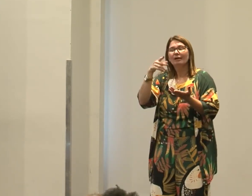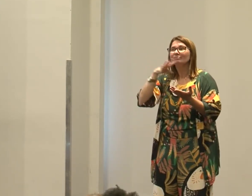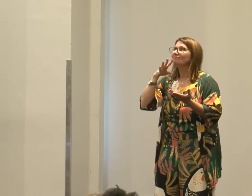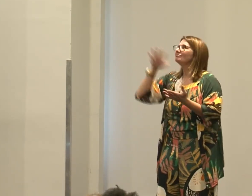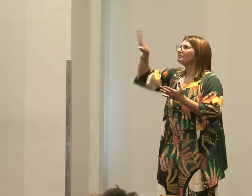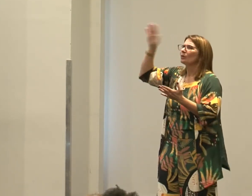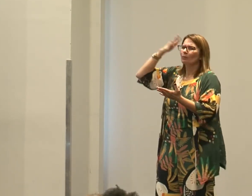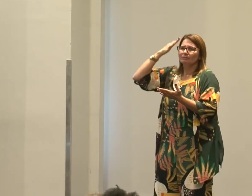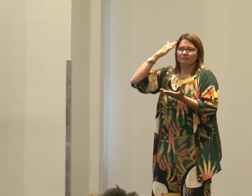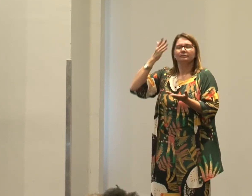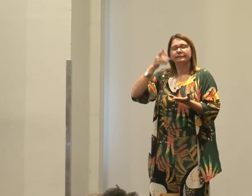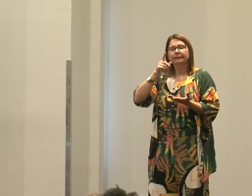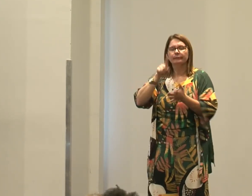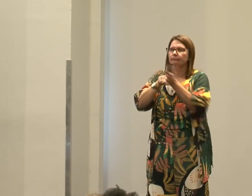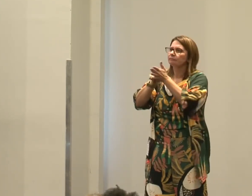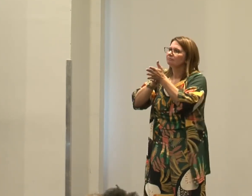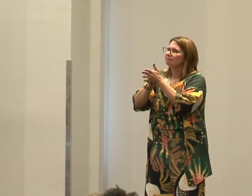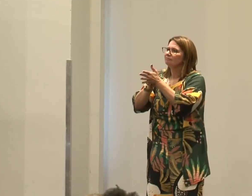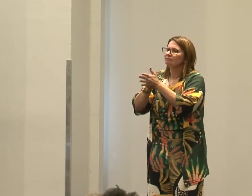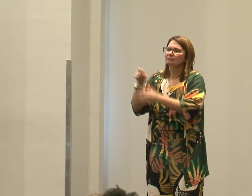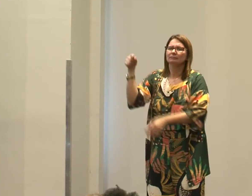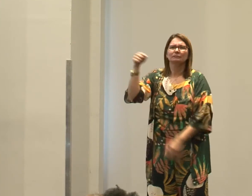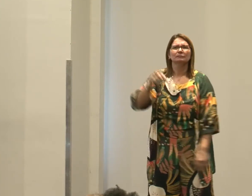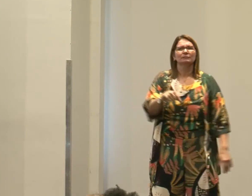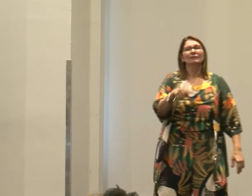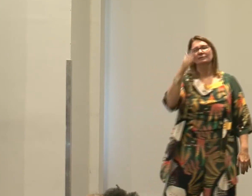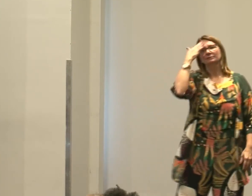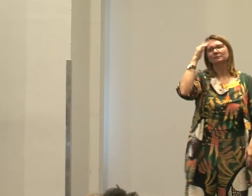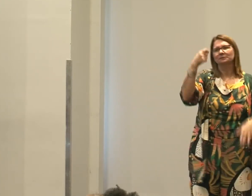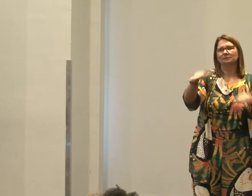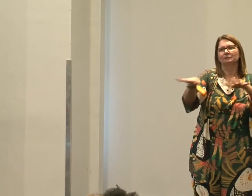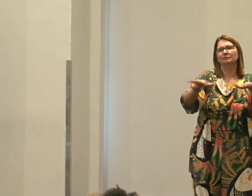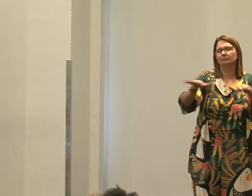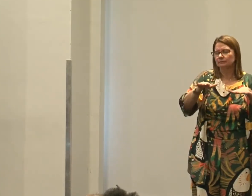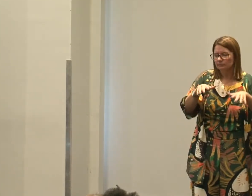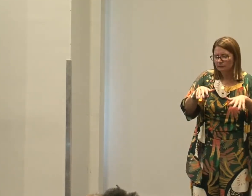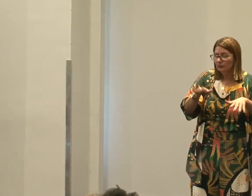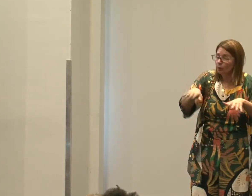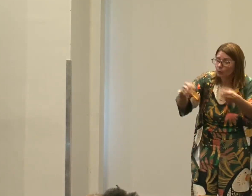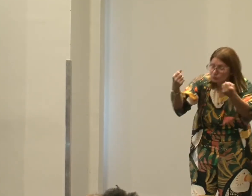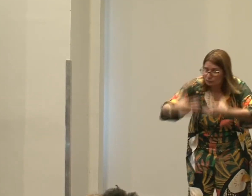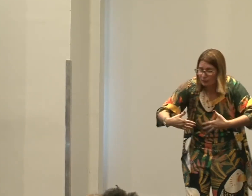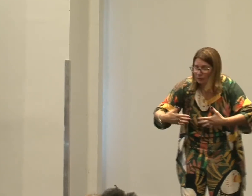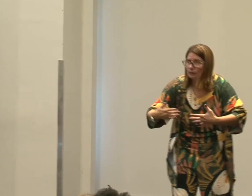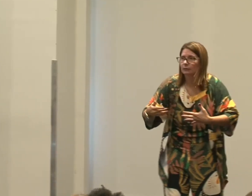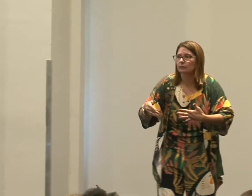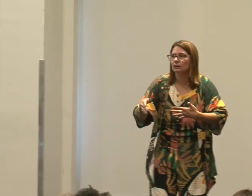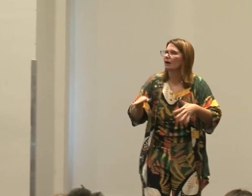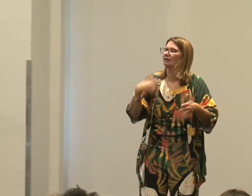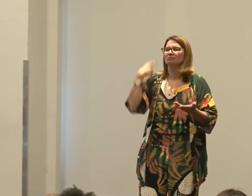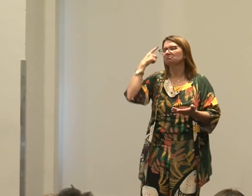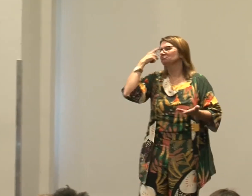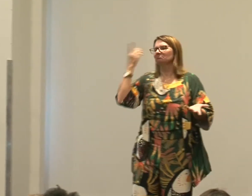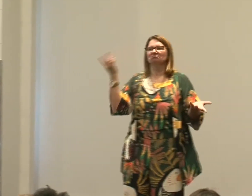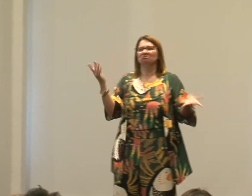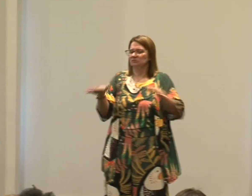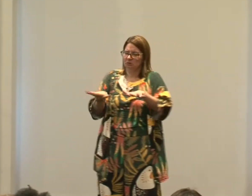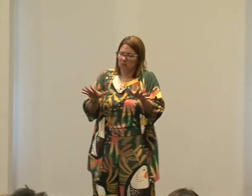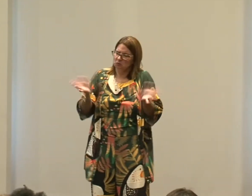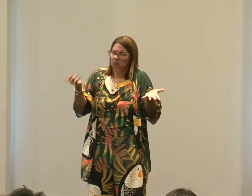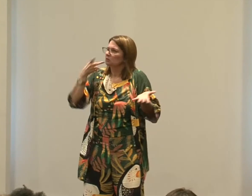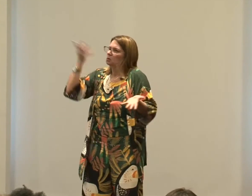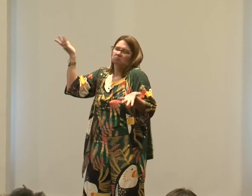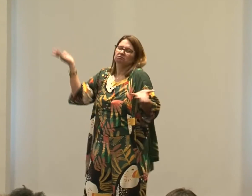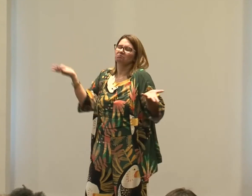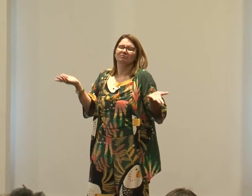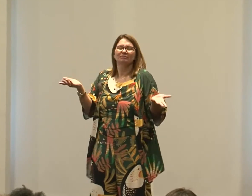sinal que é feito aqui no Rio, pesquisar lá, mas aí quando chegava, o sinal é esse. E ela falou assim, mas o que significa? E as